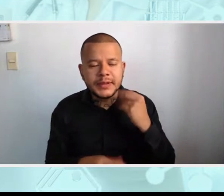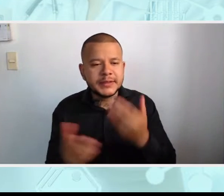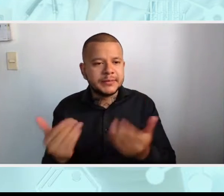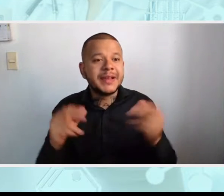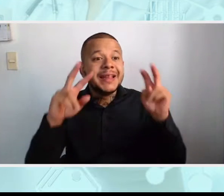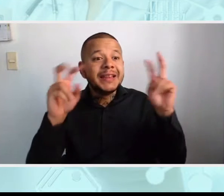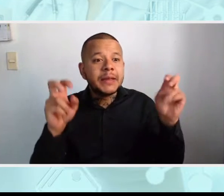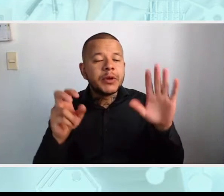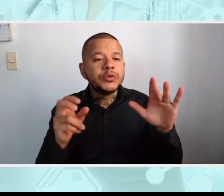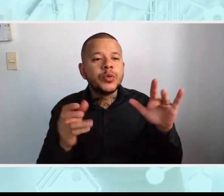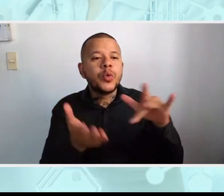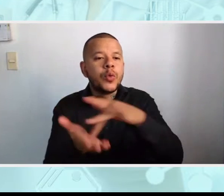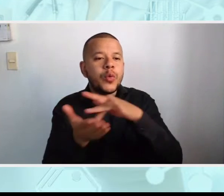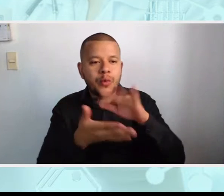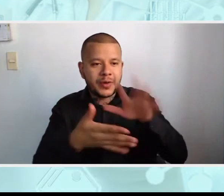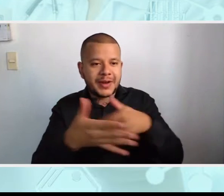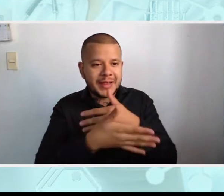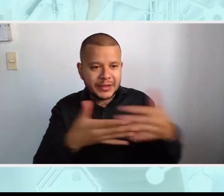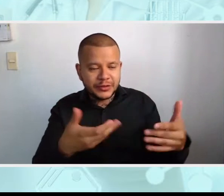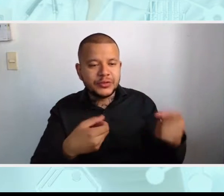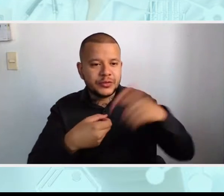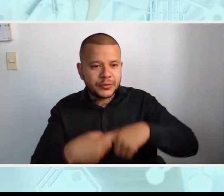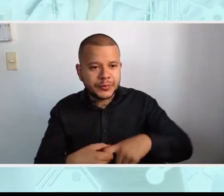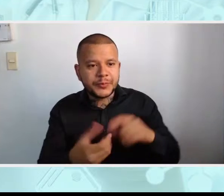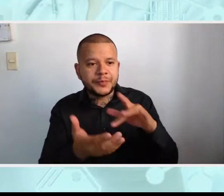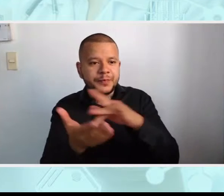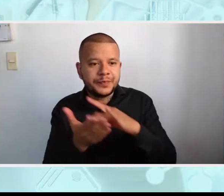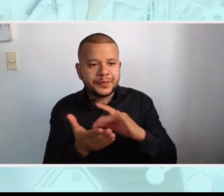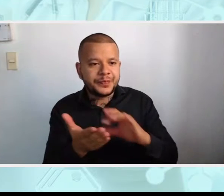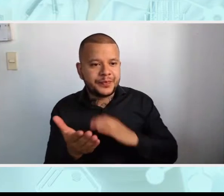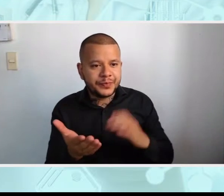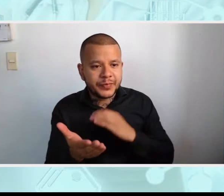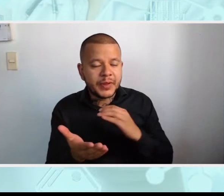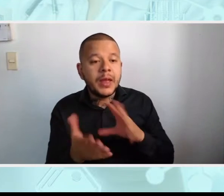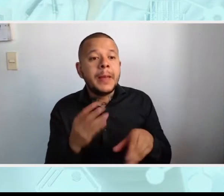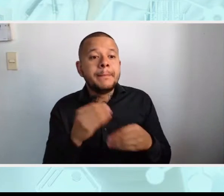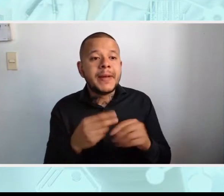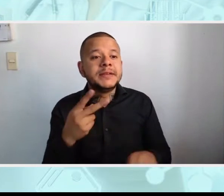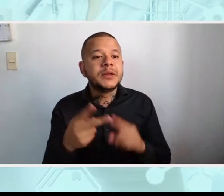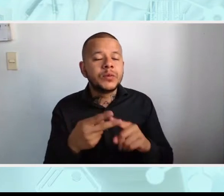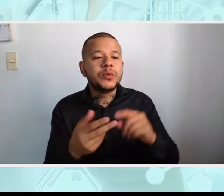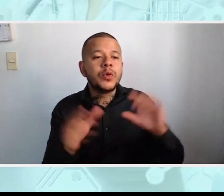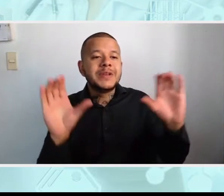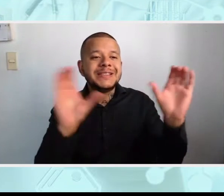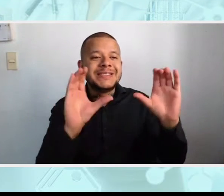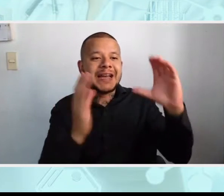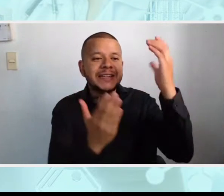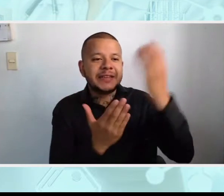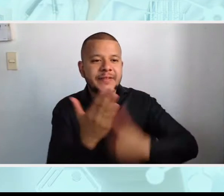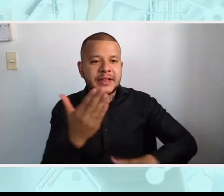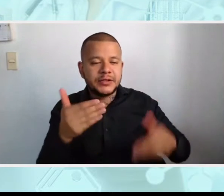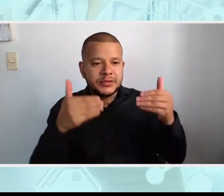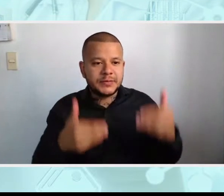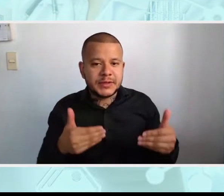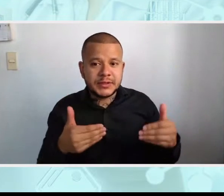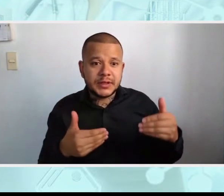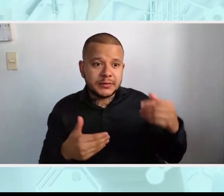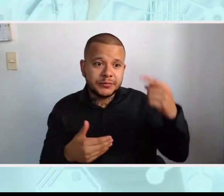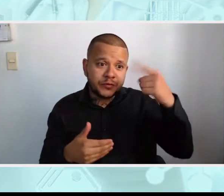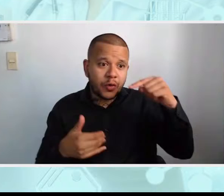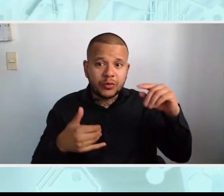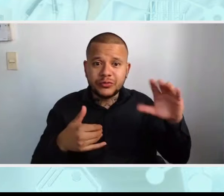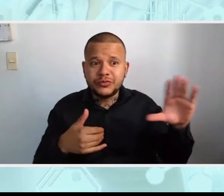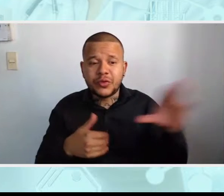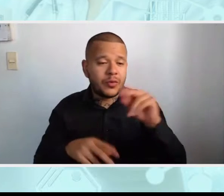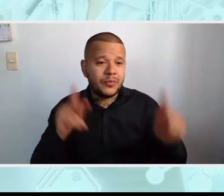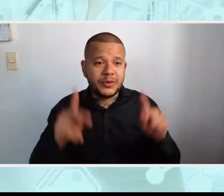de localización y caracterización y además de la certificación de discapacidad para todos nuestros colombianos que están